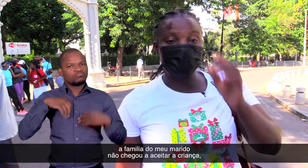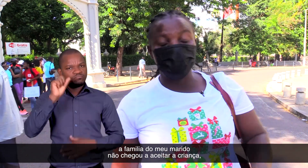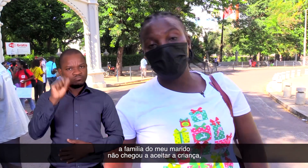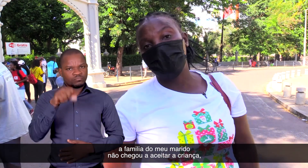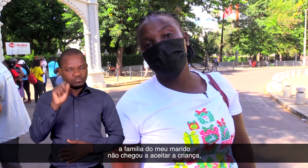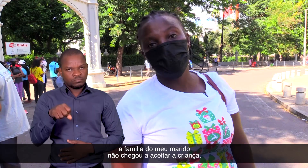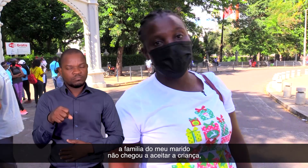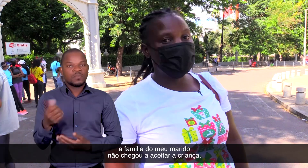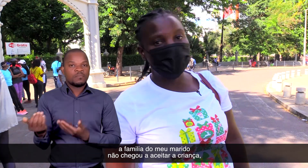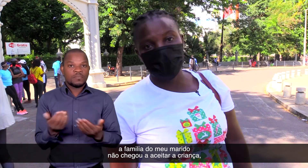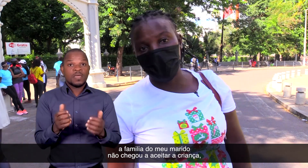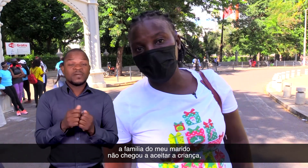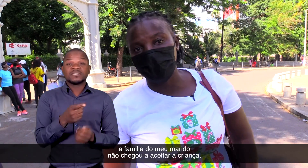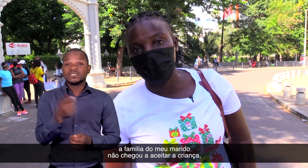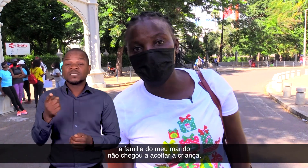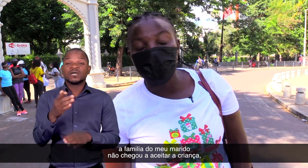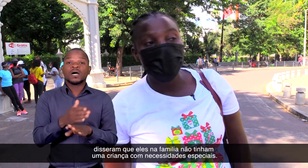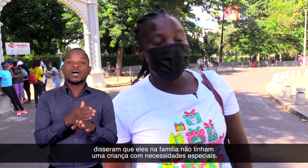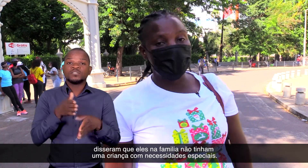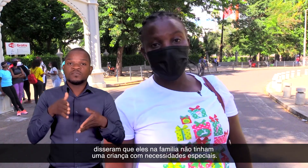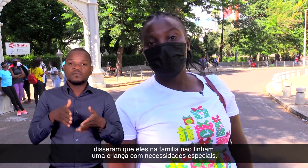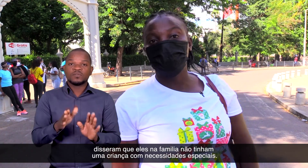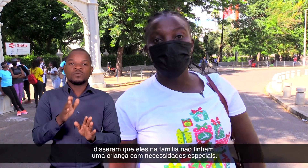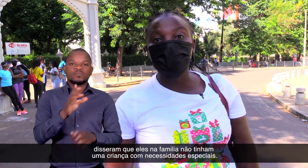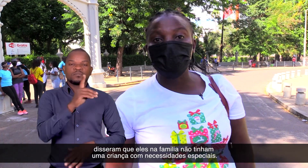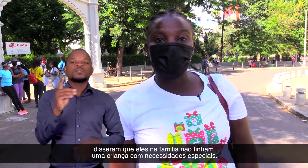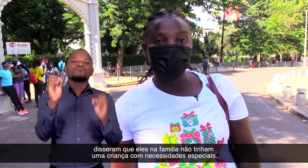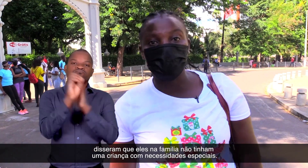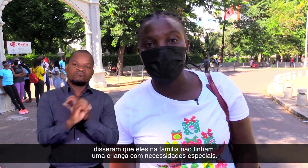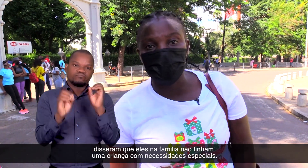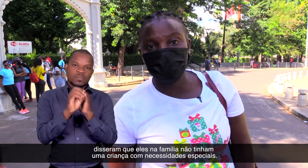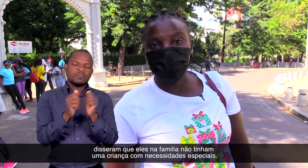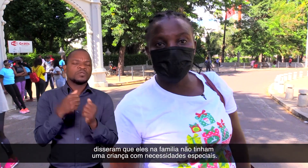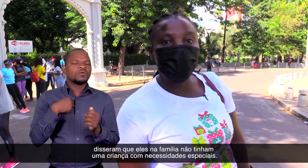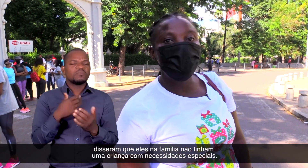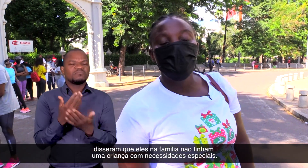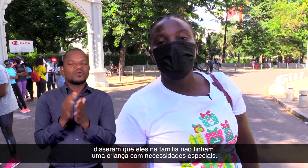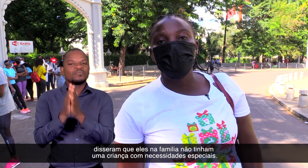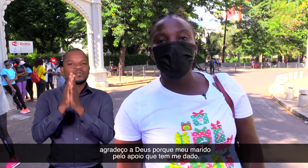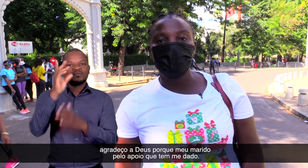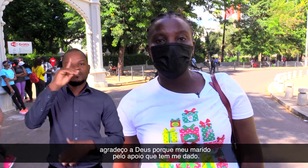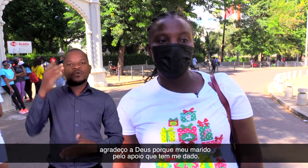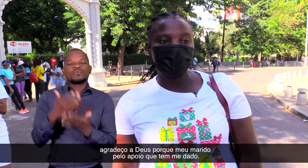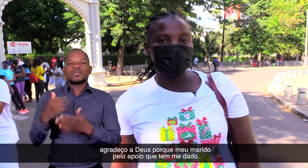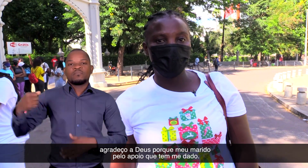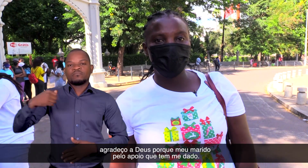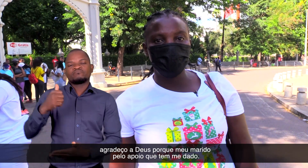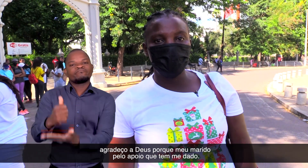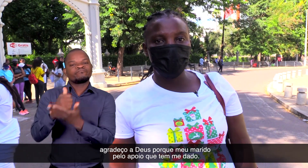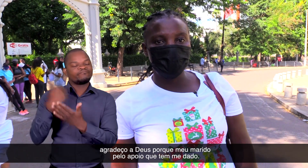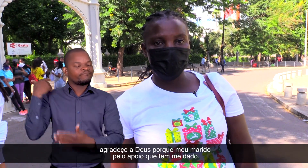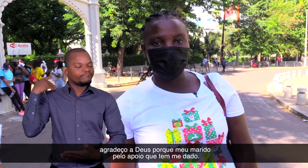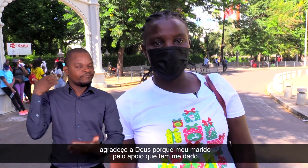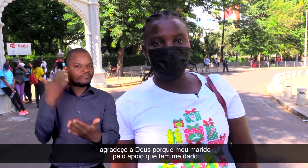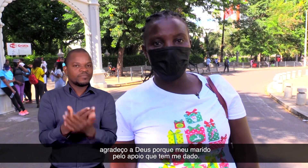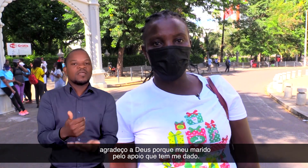família do meu marido não chegou a aceitar a criança, só que eles não tinham uma criança com necessidade especial. E eu agradeço a Deus, porque